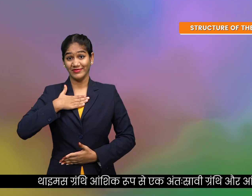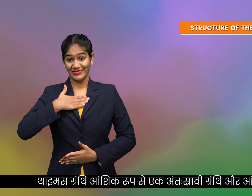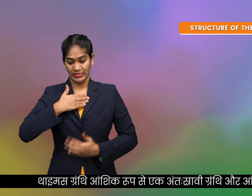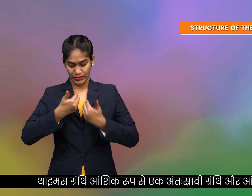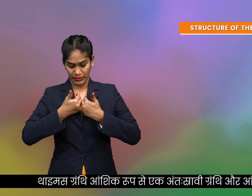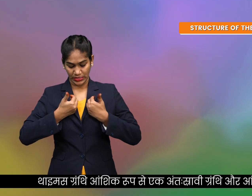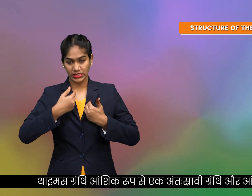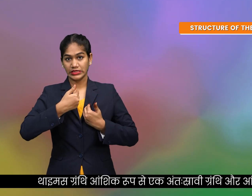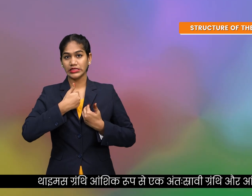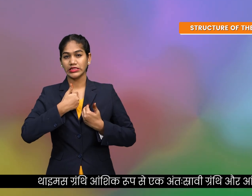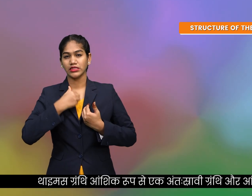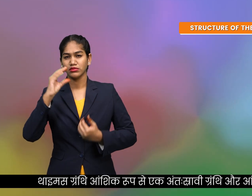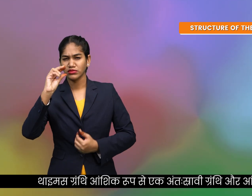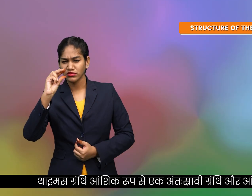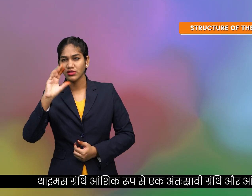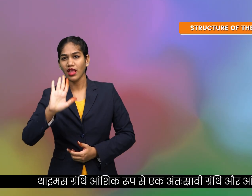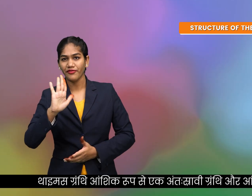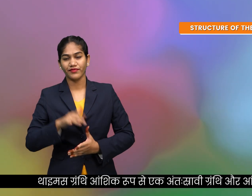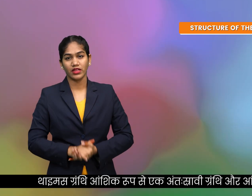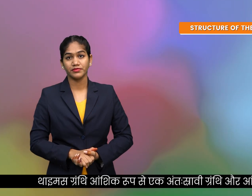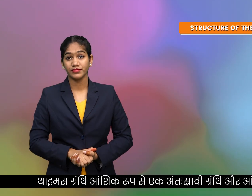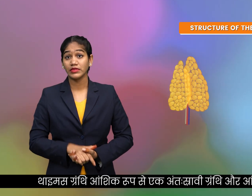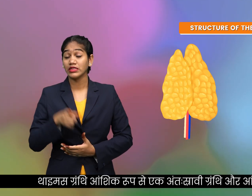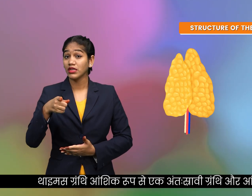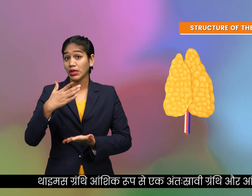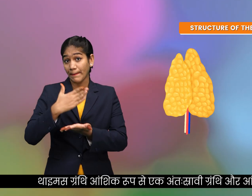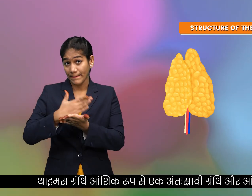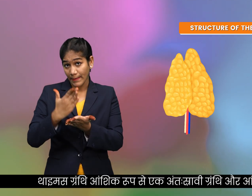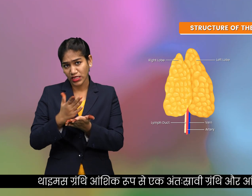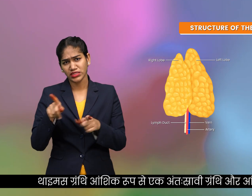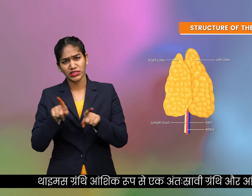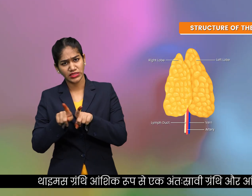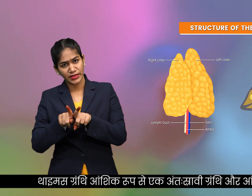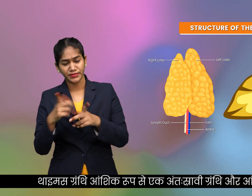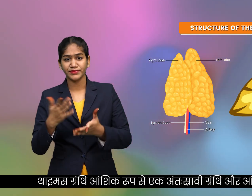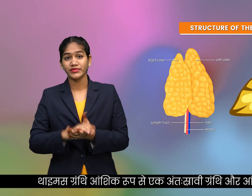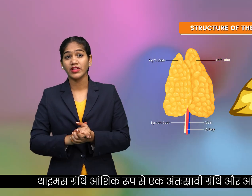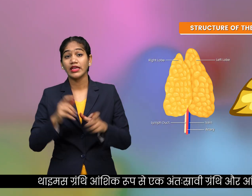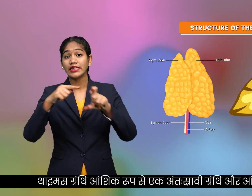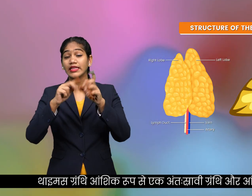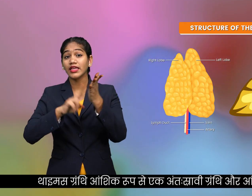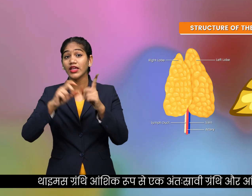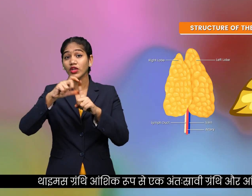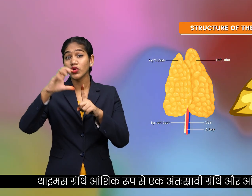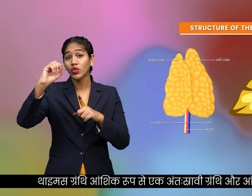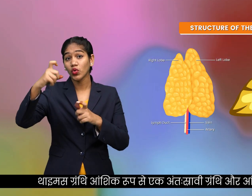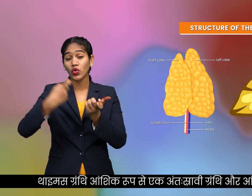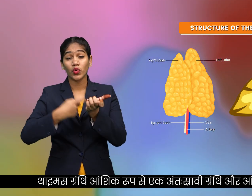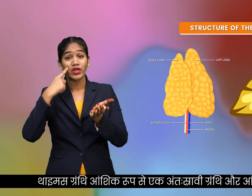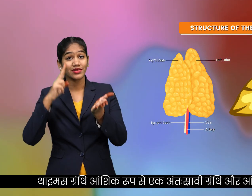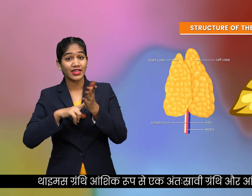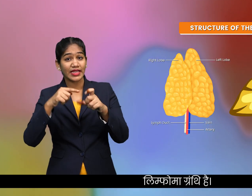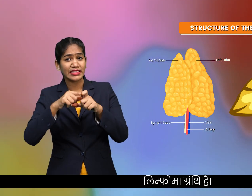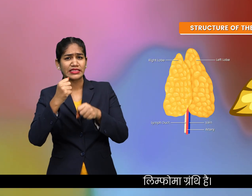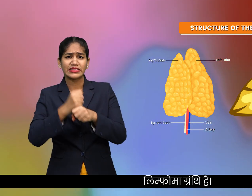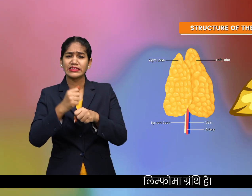थाइमस ग्रंथ आंशिक रूप से एक अंतःस्रावी ग्रंथ और आंशिक रूप से